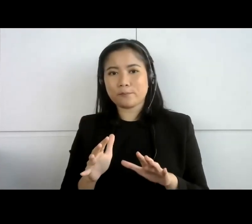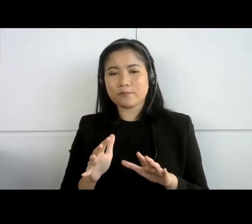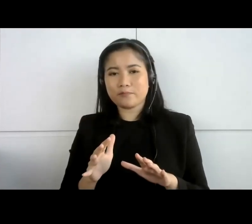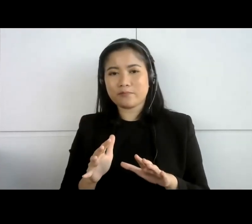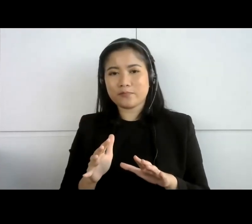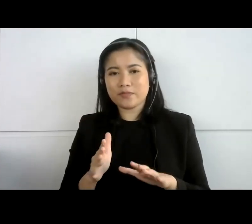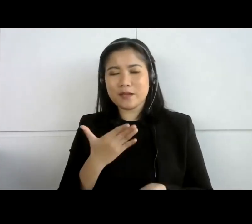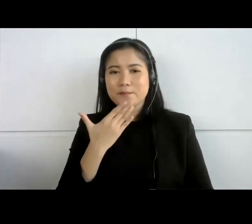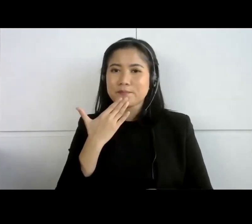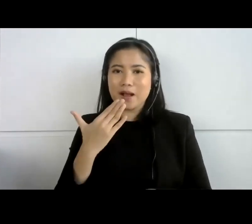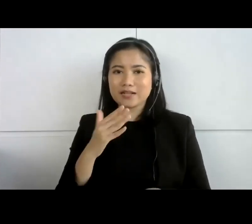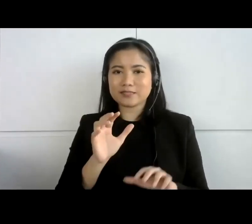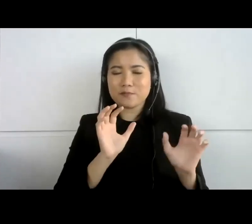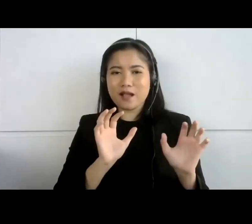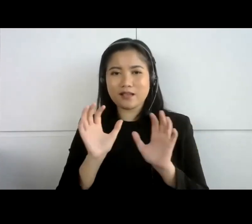Tentunya terima kasih banyak